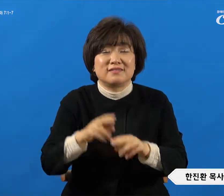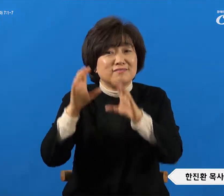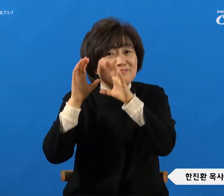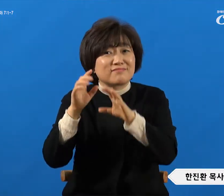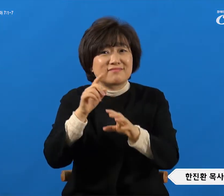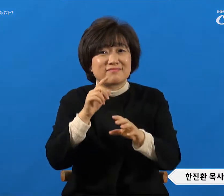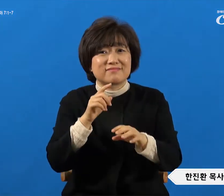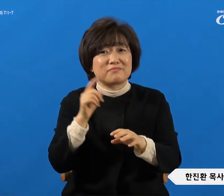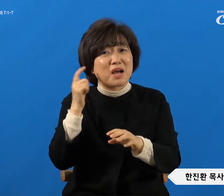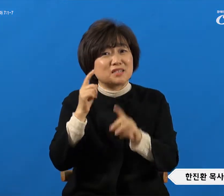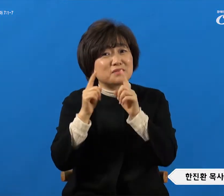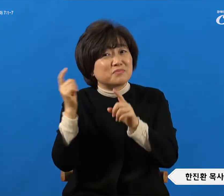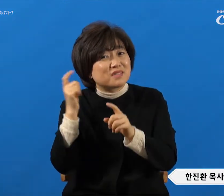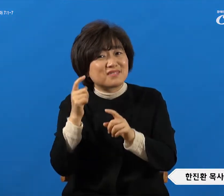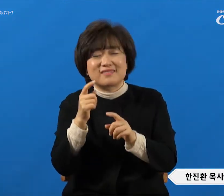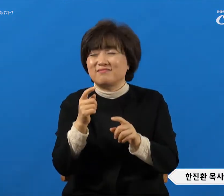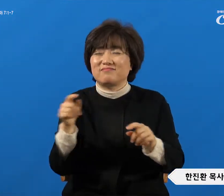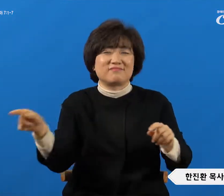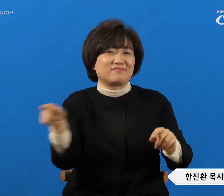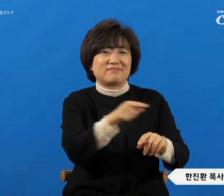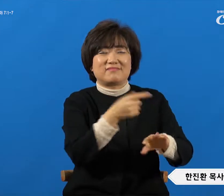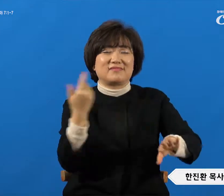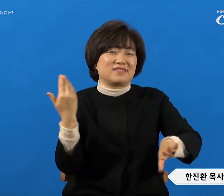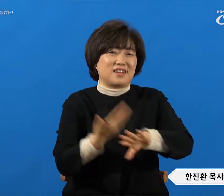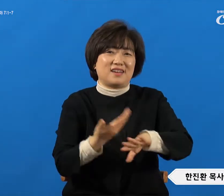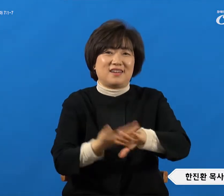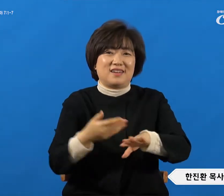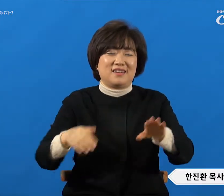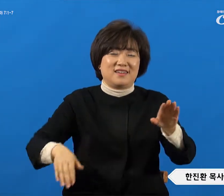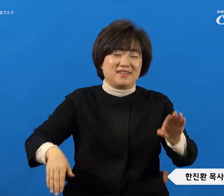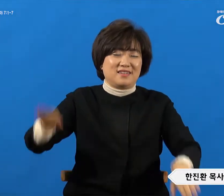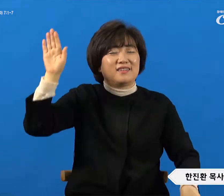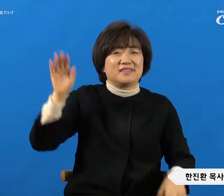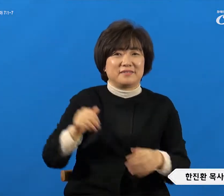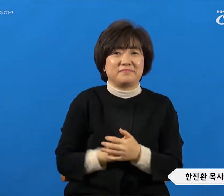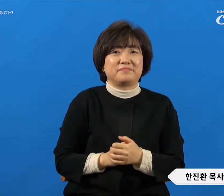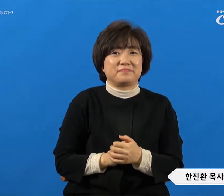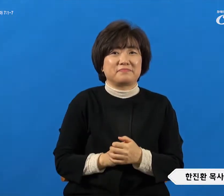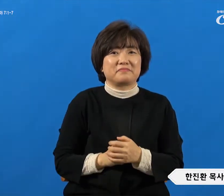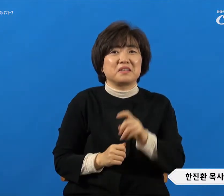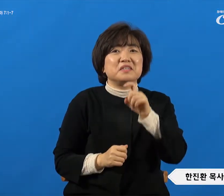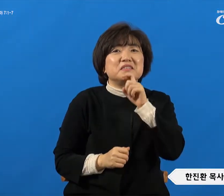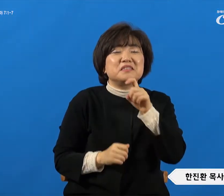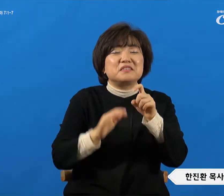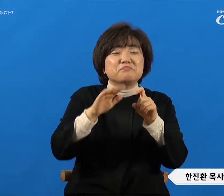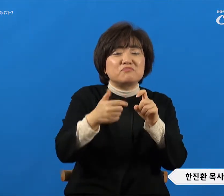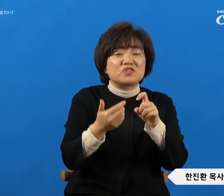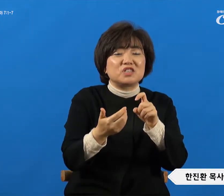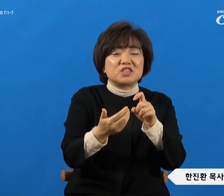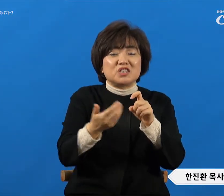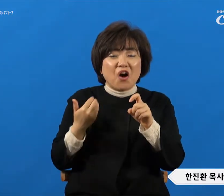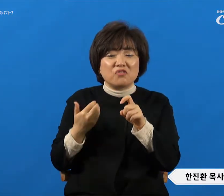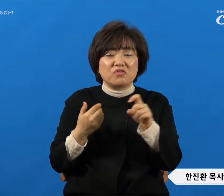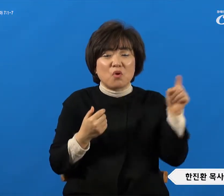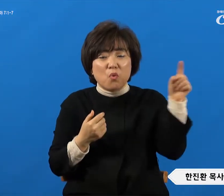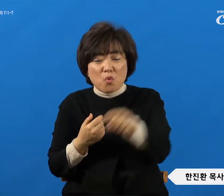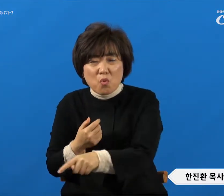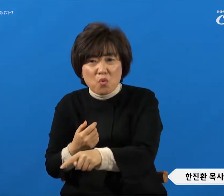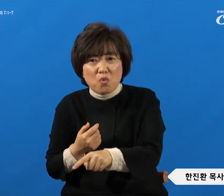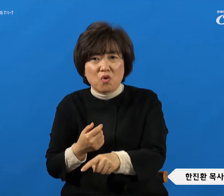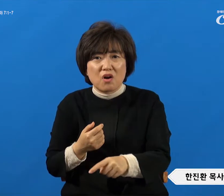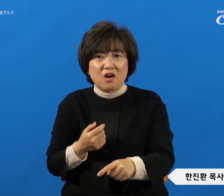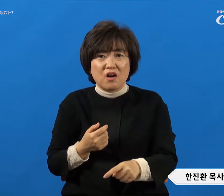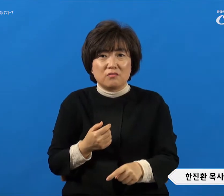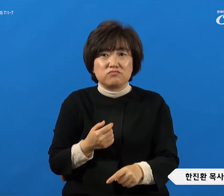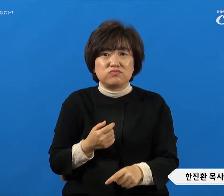10분 전에 여기 오시는 것이 아니라 10분 후에 오시는 분들도 계시죠? 그 습관은 고쳐야